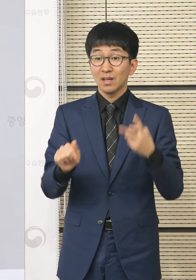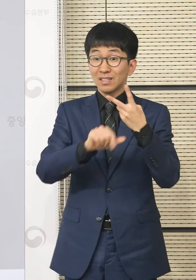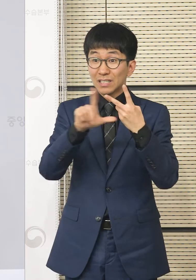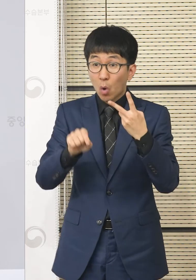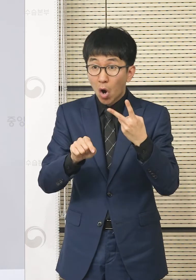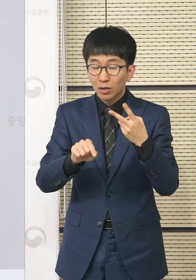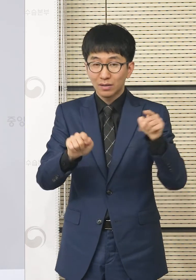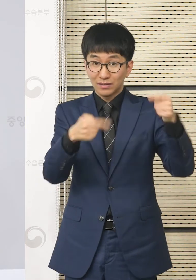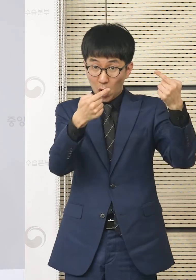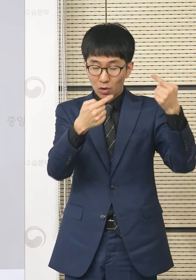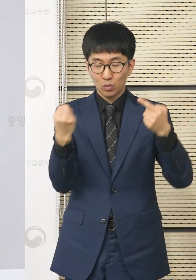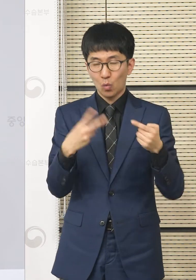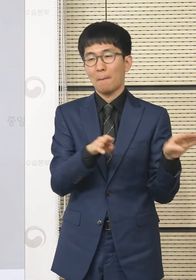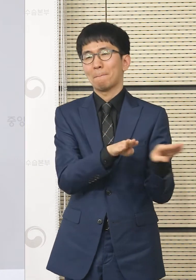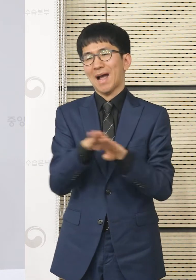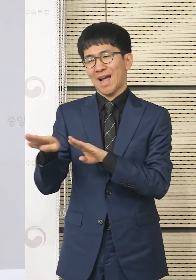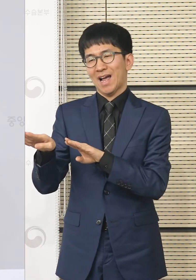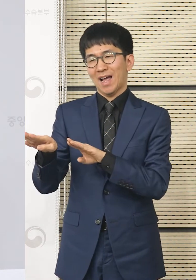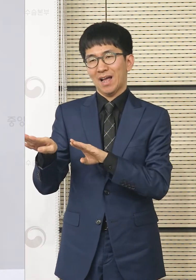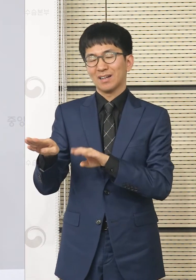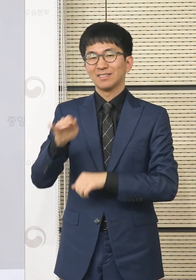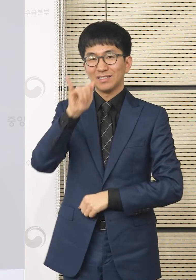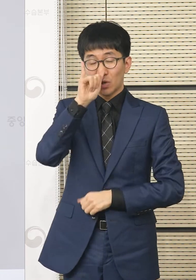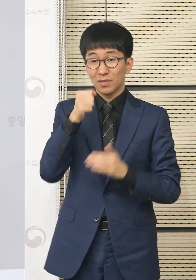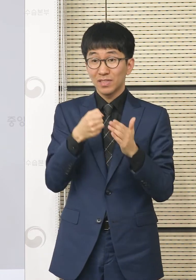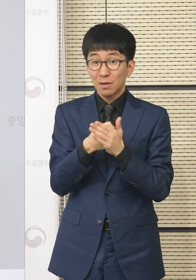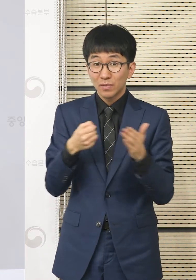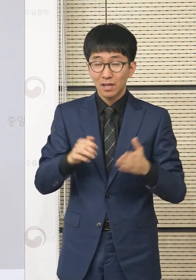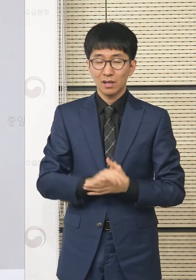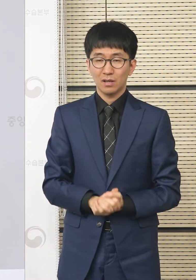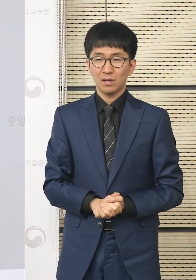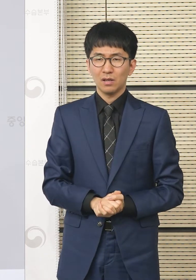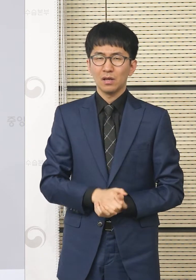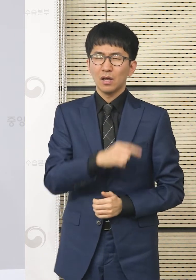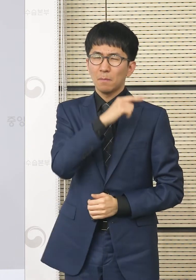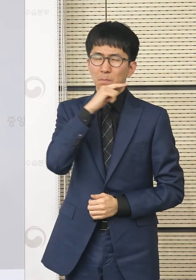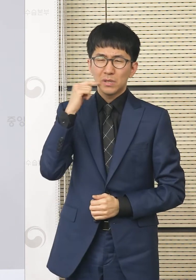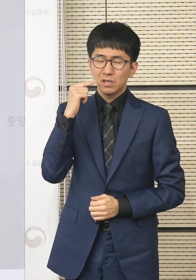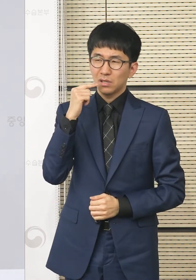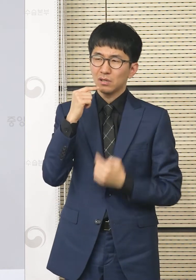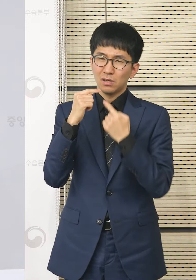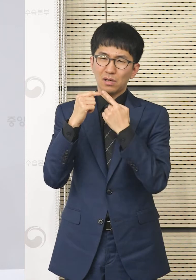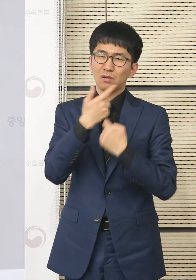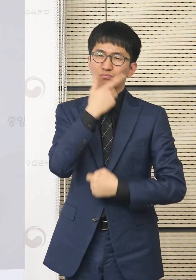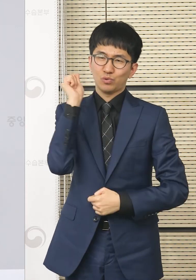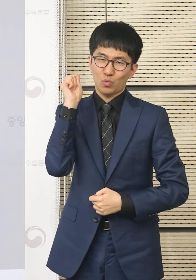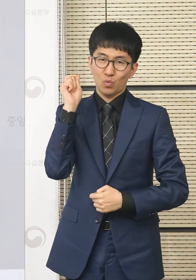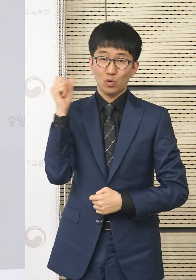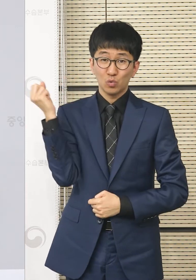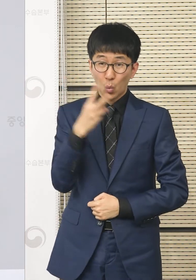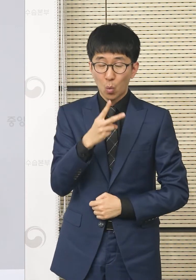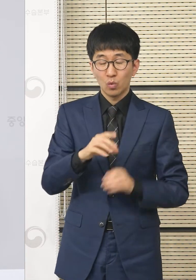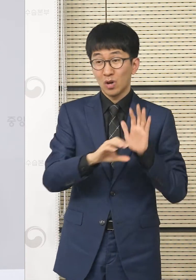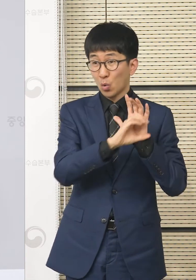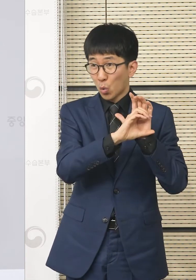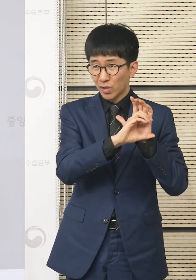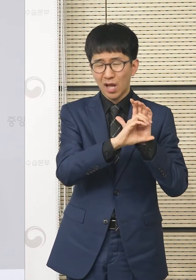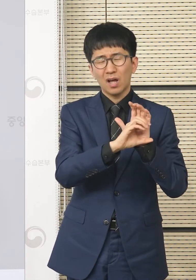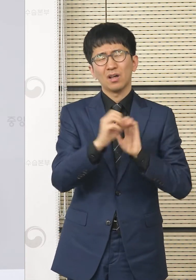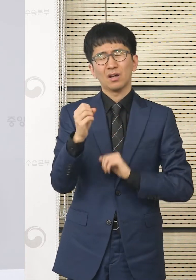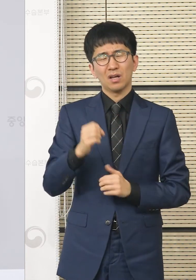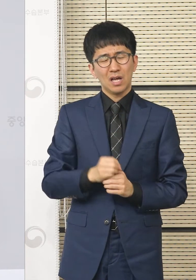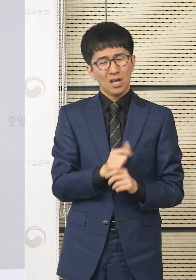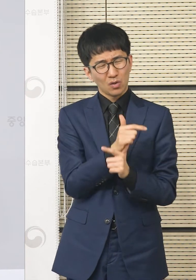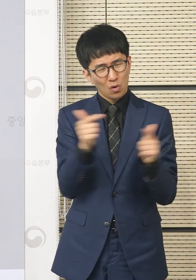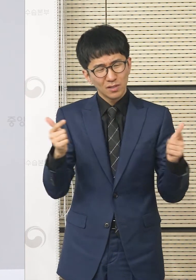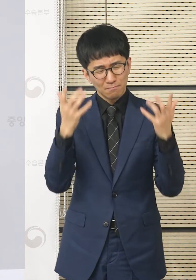2월은 설 연휴와 방학이 겹쳐 혈액 보유량이 감소하는 데다가 코로나19까지 겹쳐